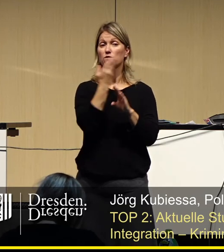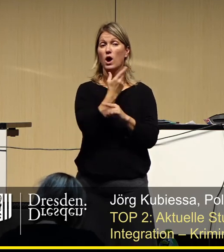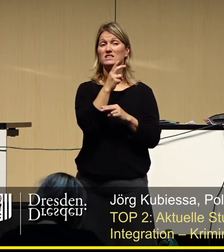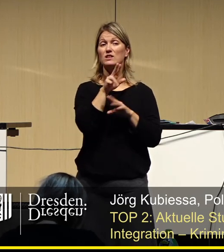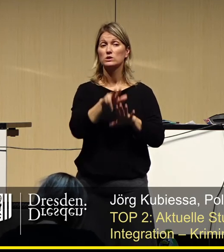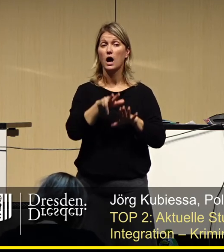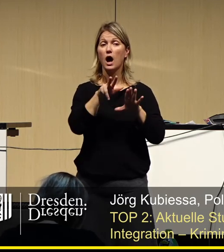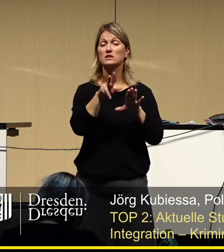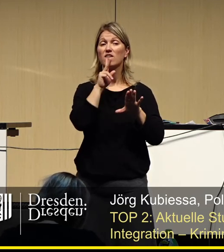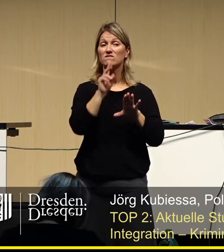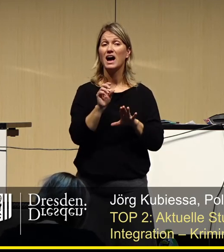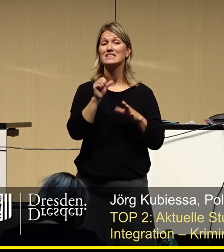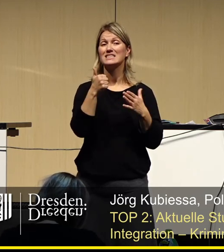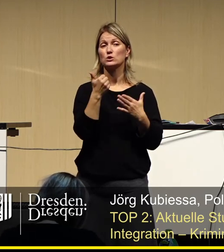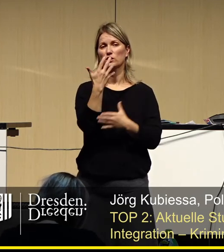2018